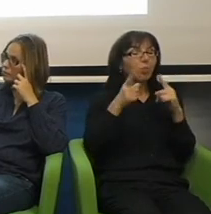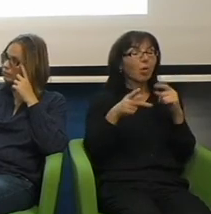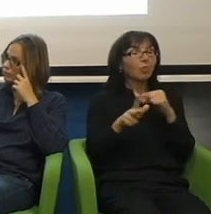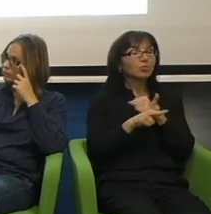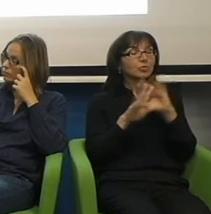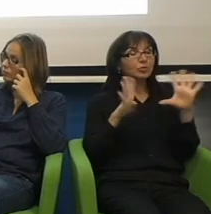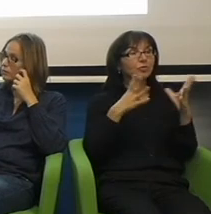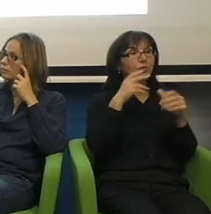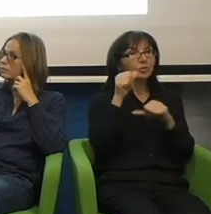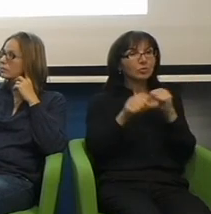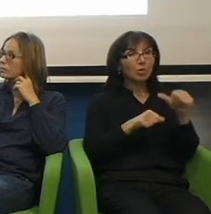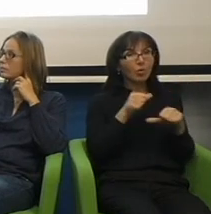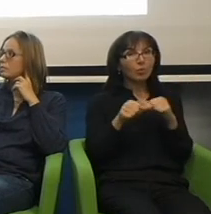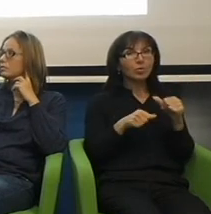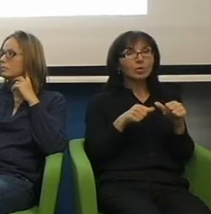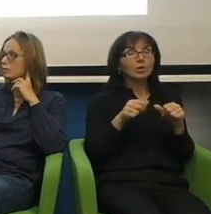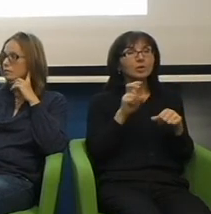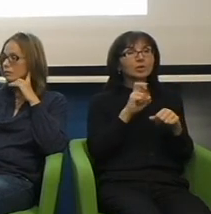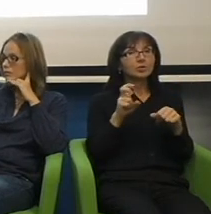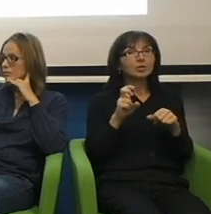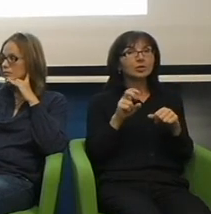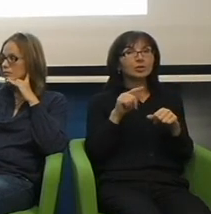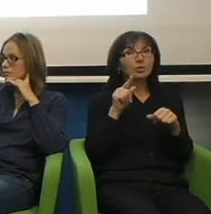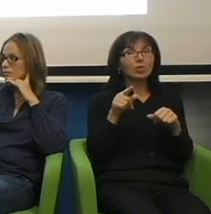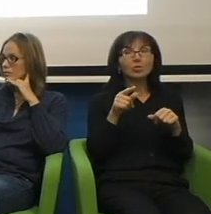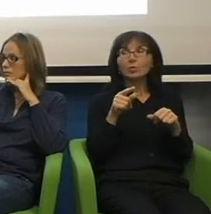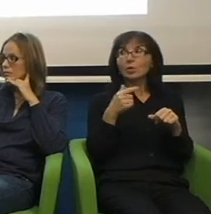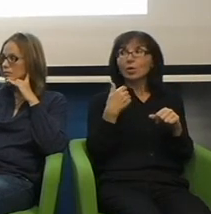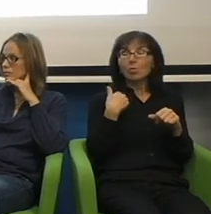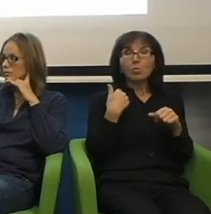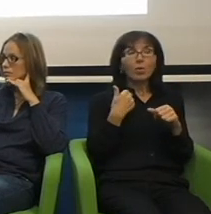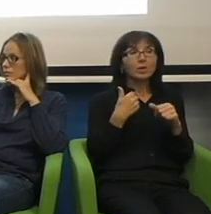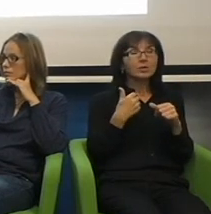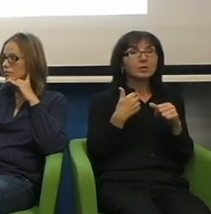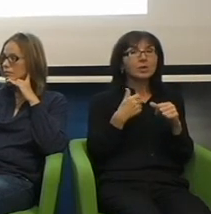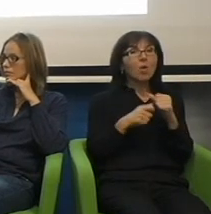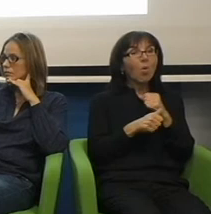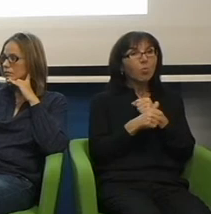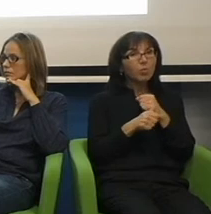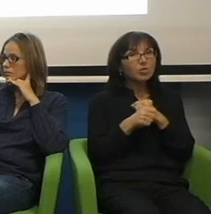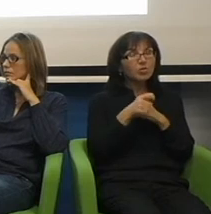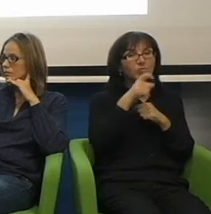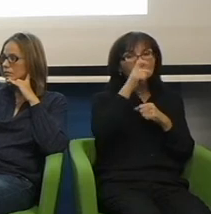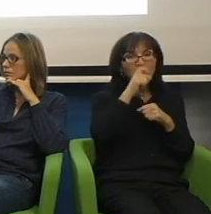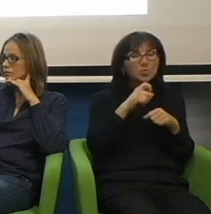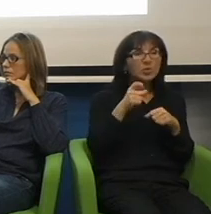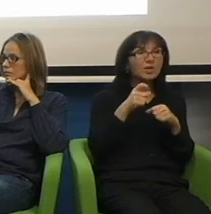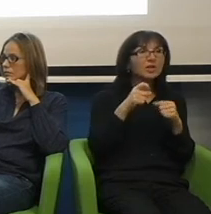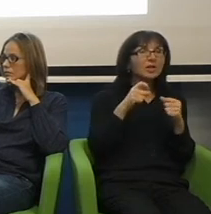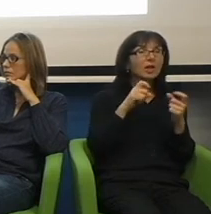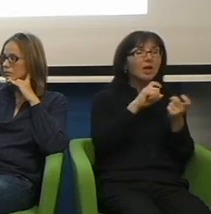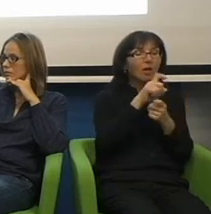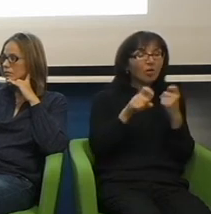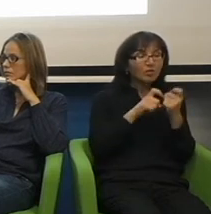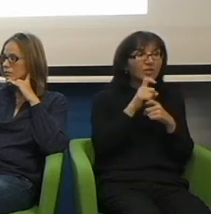89 roku, czy to też nie było zarzewiem właśnie tych złych jakichś emocji, tych konfliktów, które